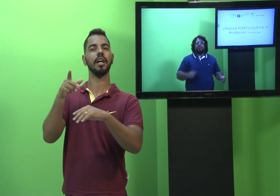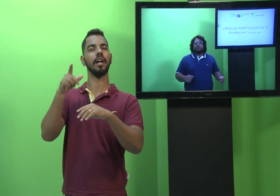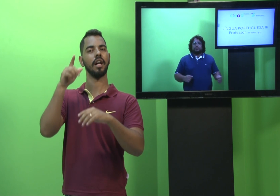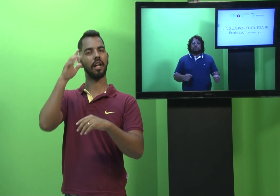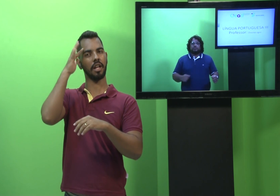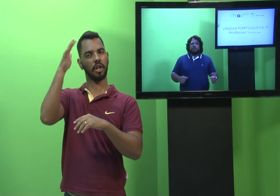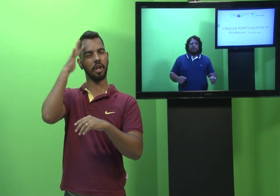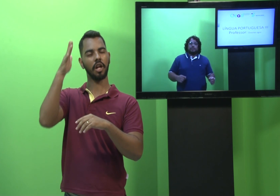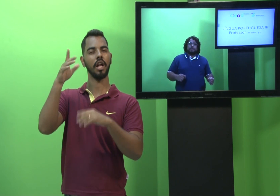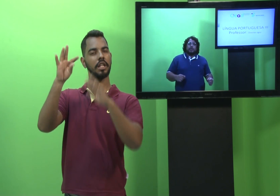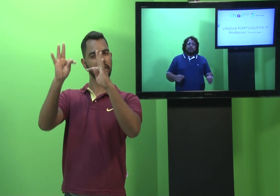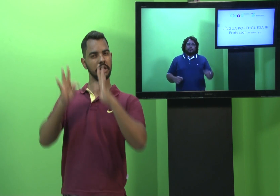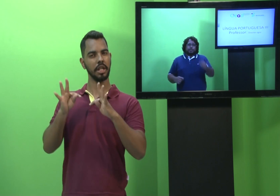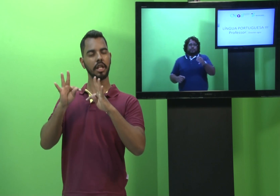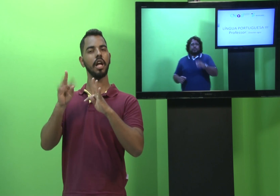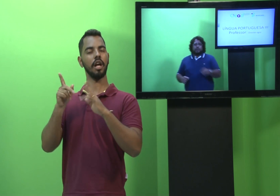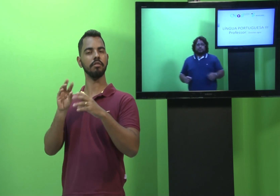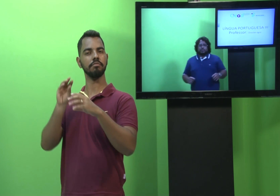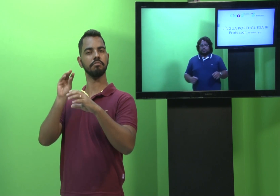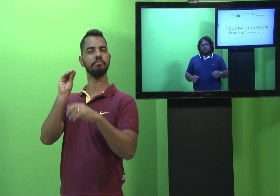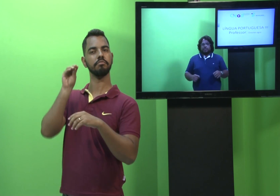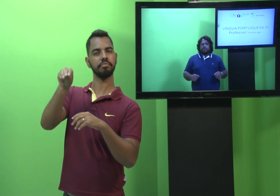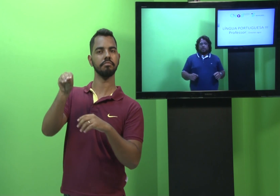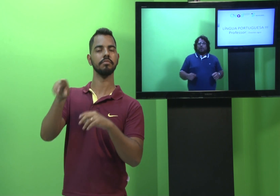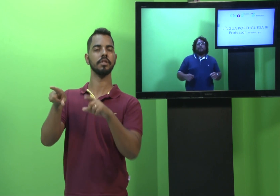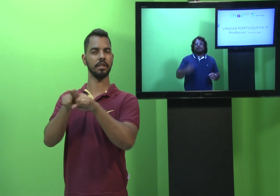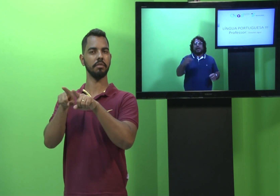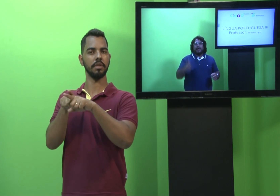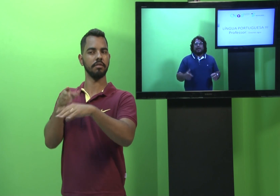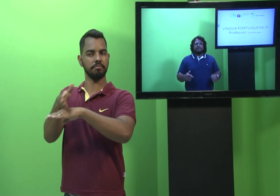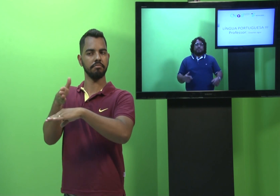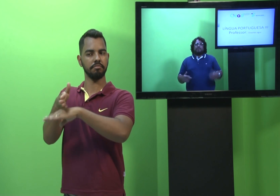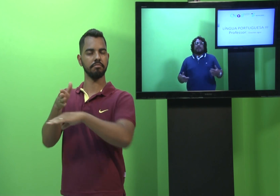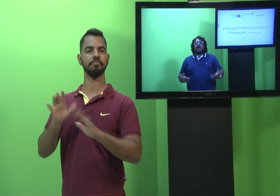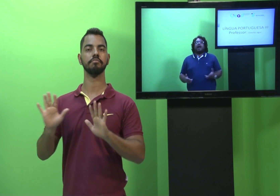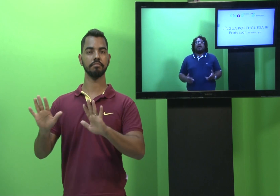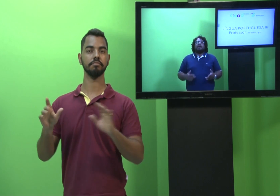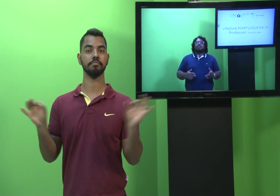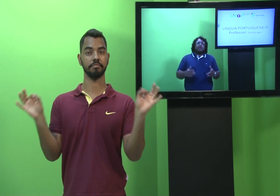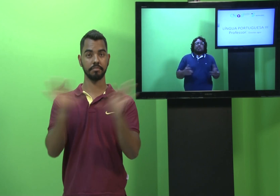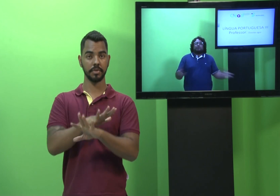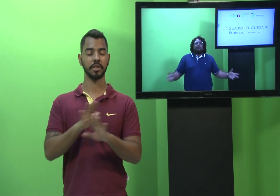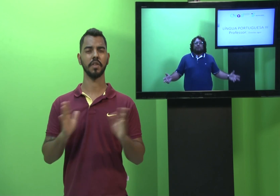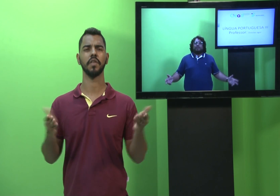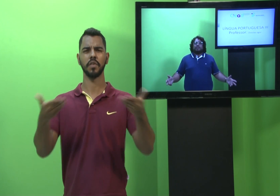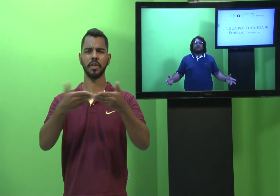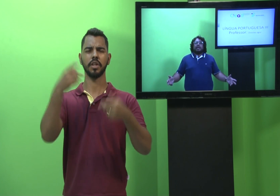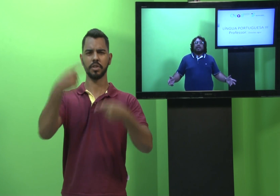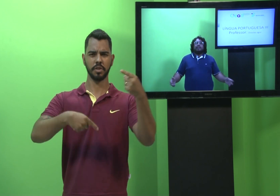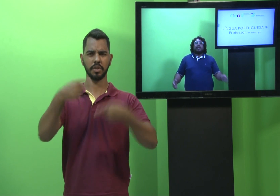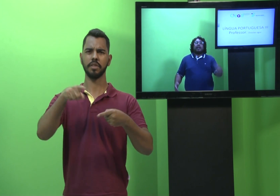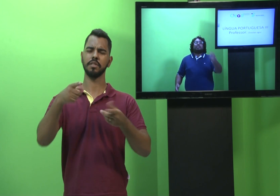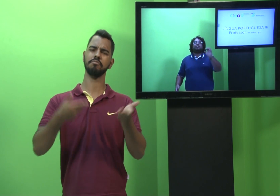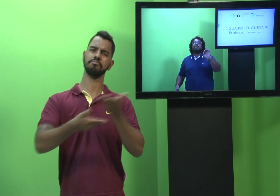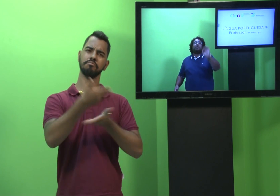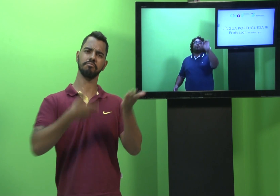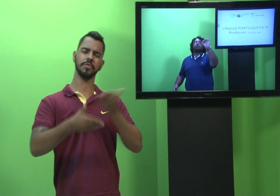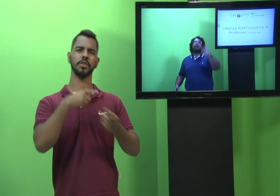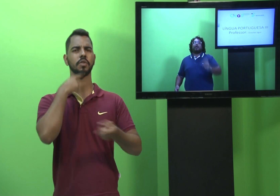de discussões, vocês poderão discutir, opinar, exemplificar, tirar as dúvidas e interagir com os